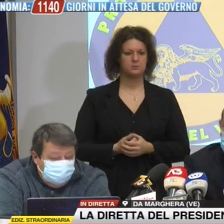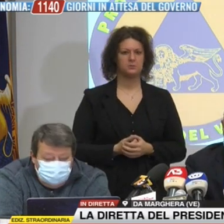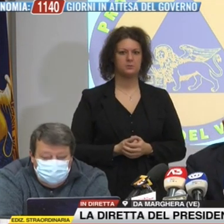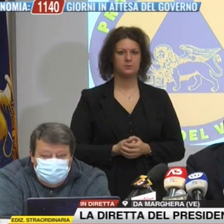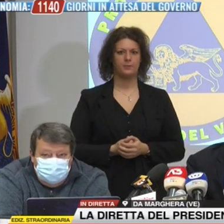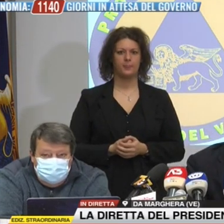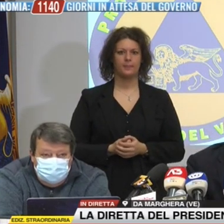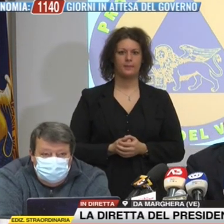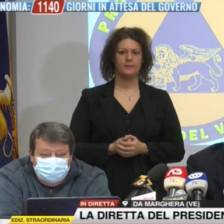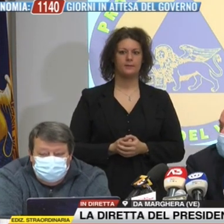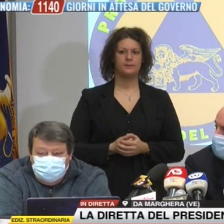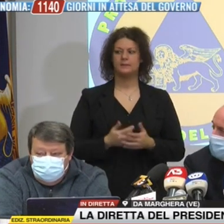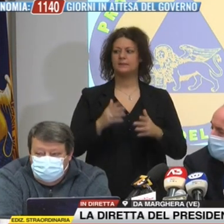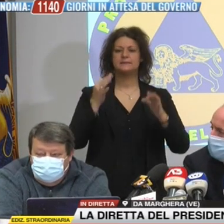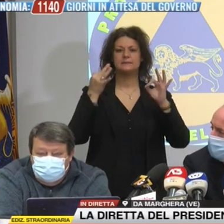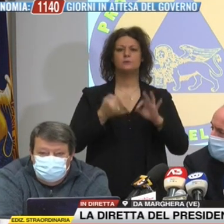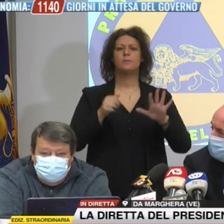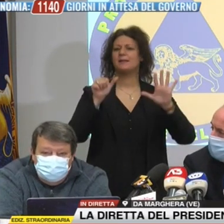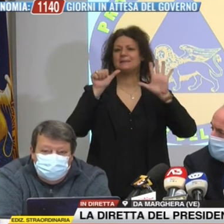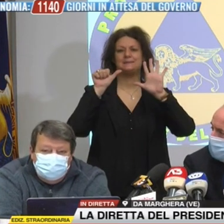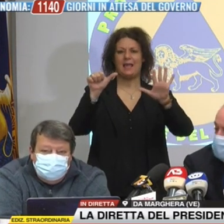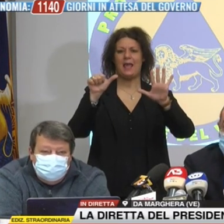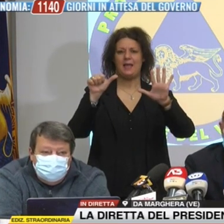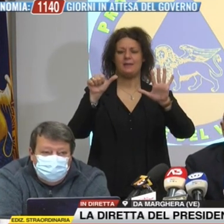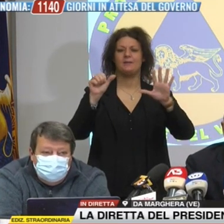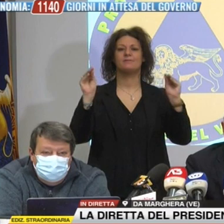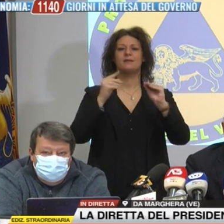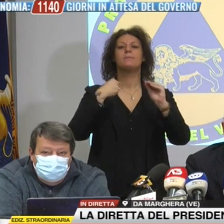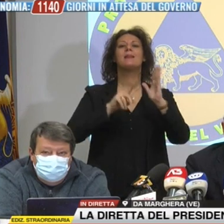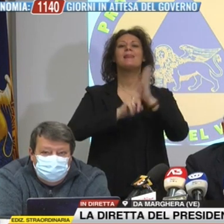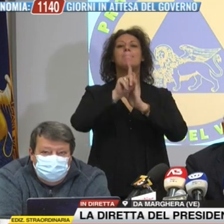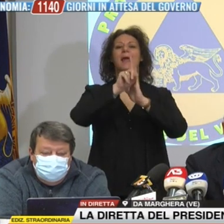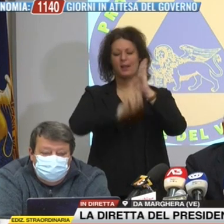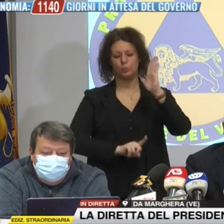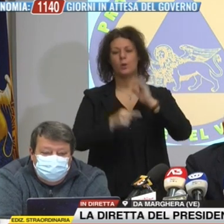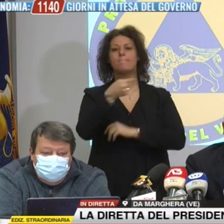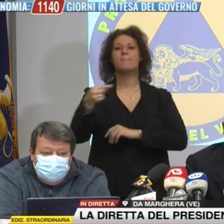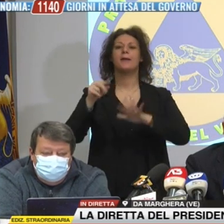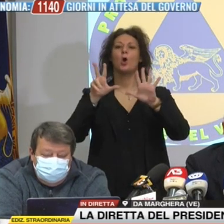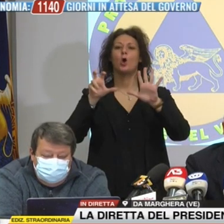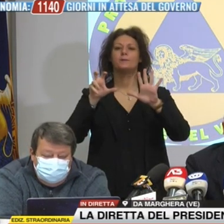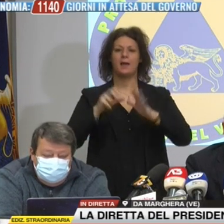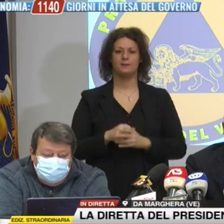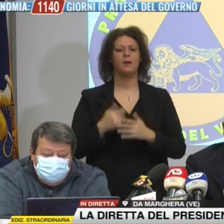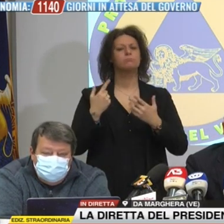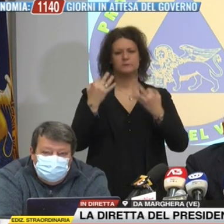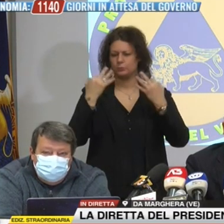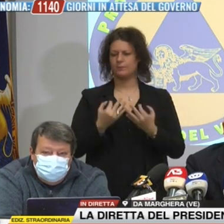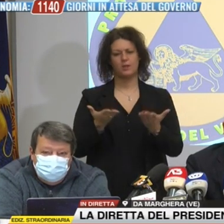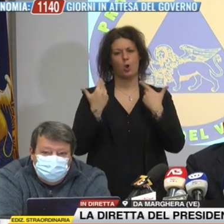6 e meno 80 ne abbiamo comprati. Una diecina, insomma, meno 80. Le ha comprate l'azienda zero.